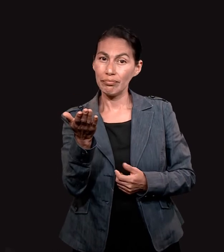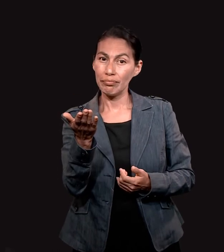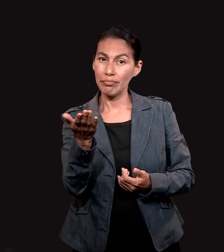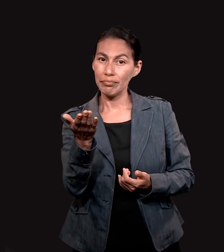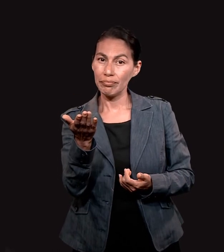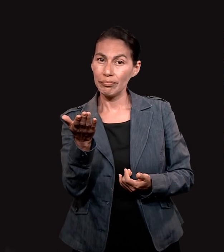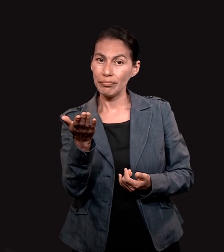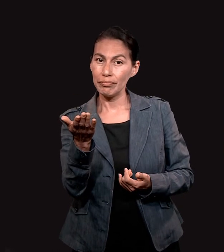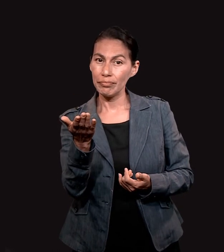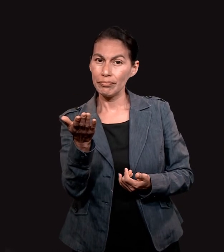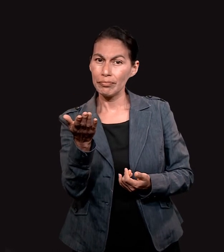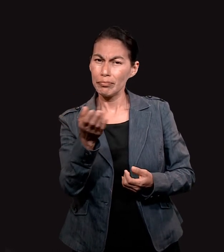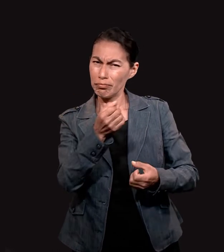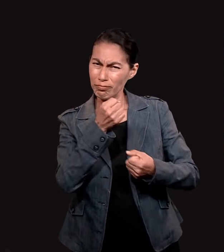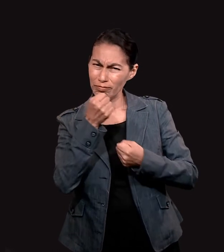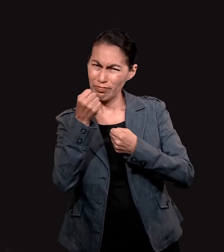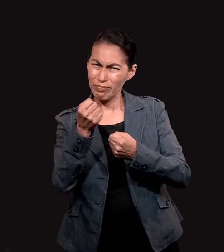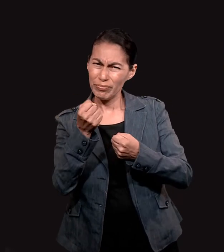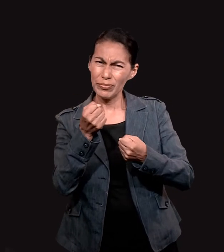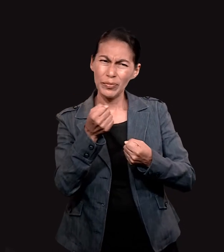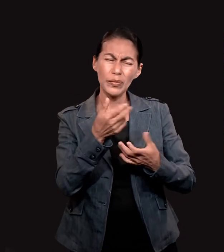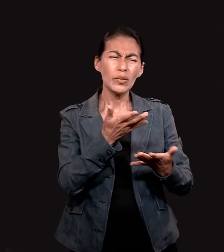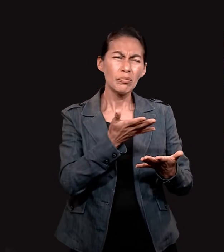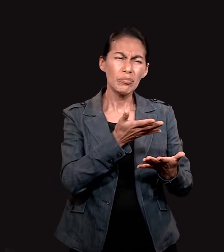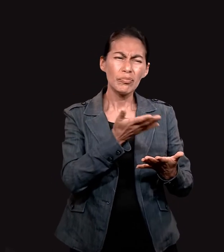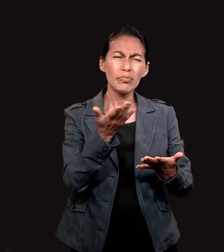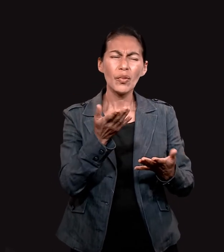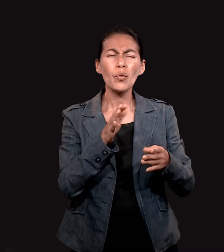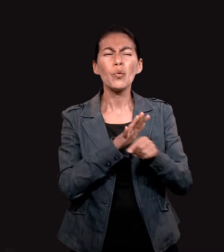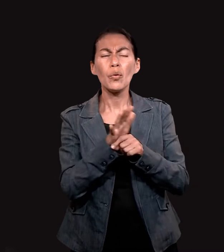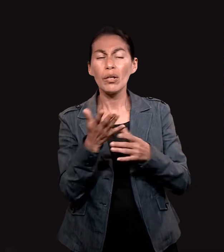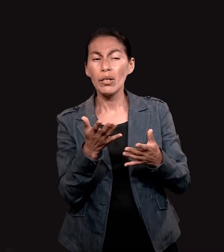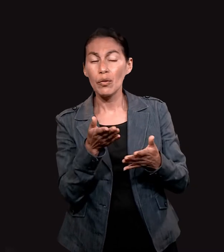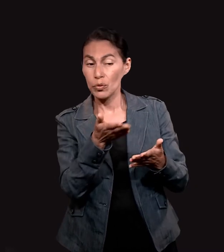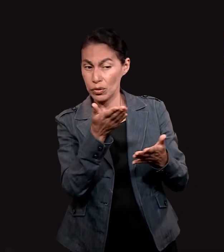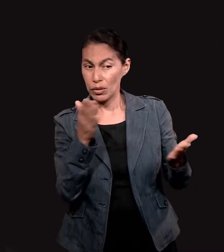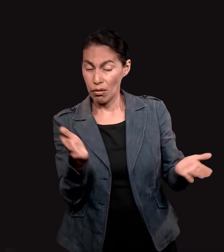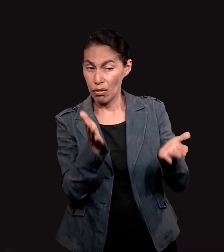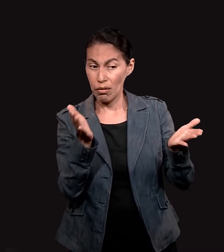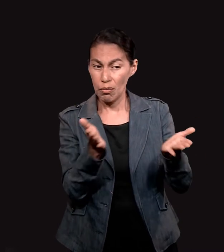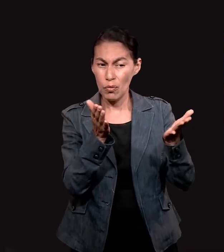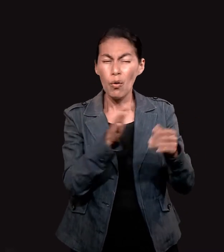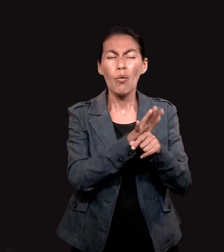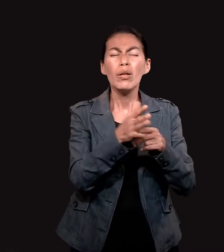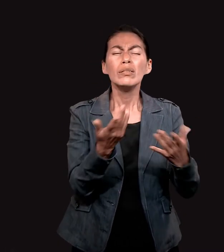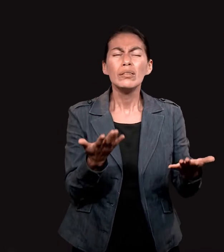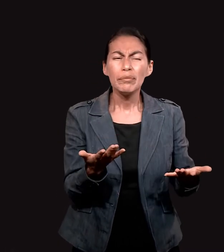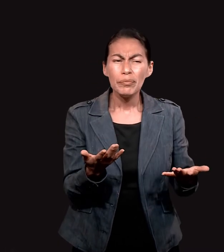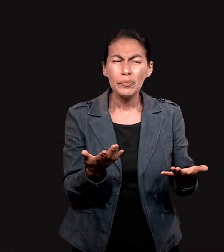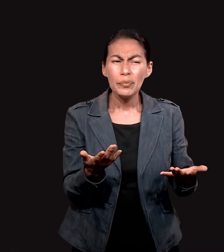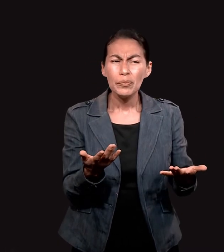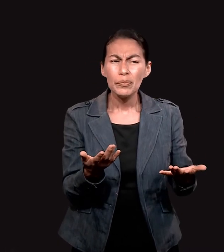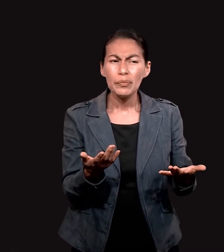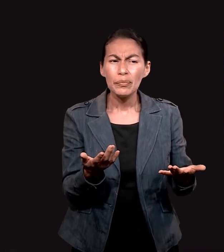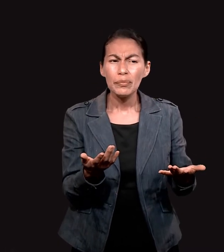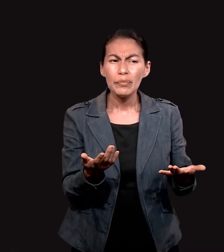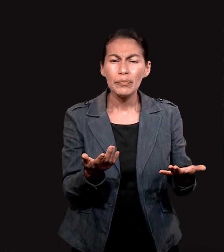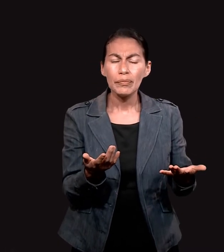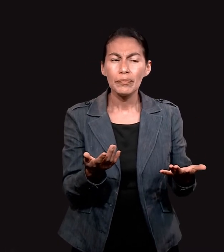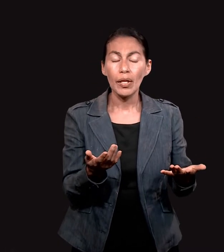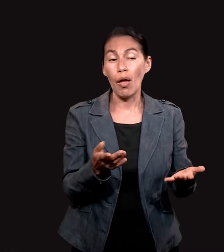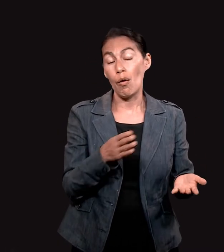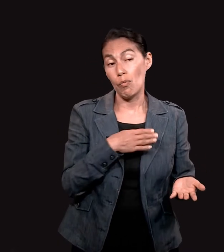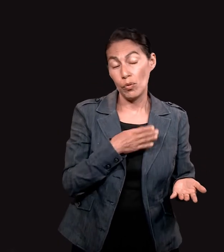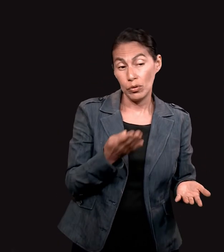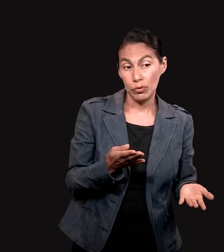ustedes tienen como de mayor poder o de mayor fuerza que les ha dado ánimo en su vida. ¿Cuál sería